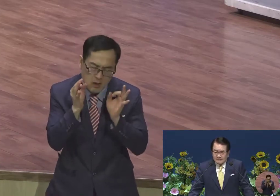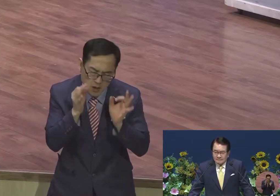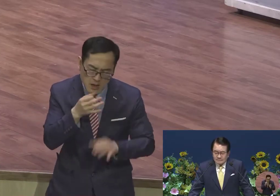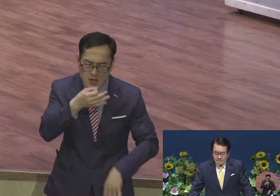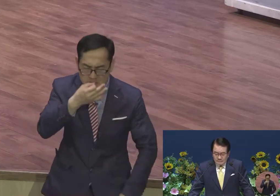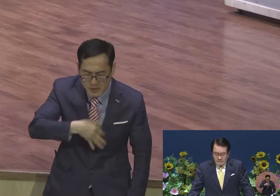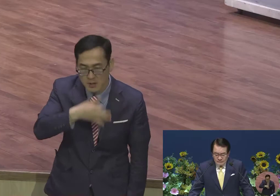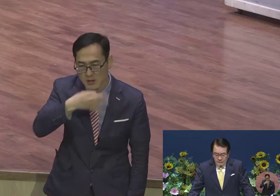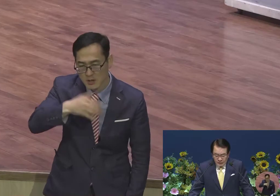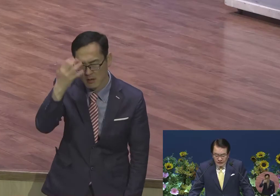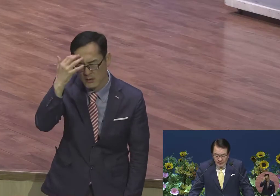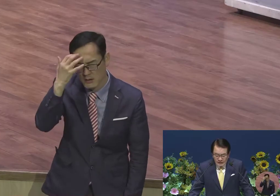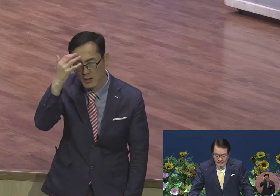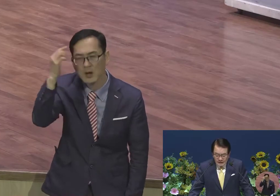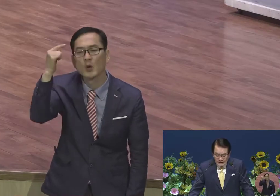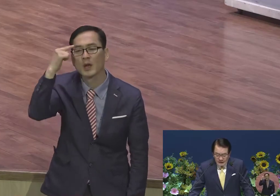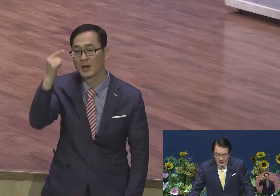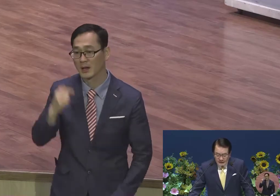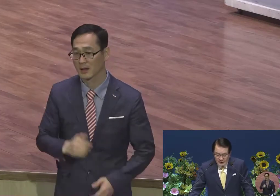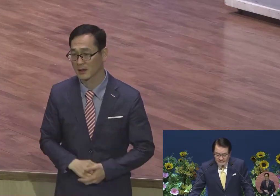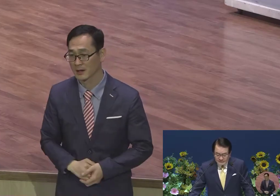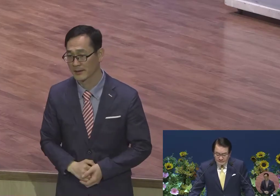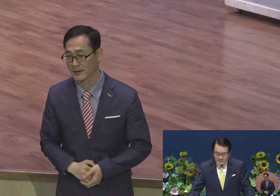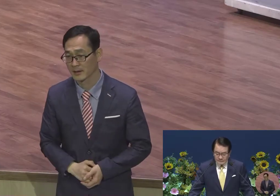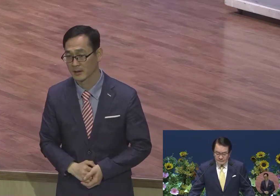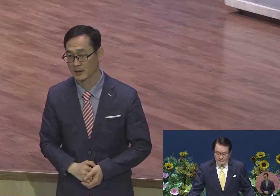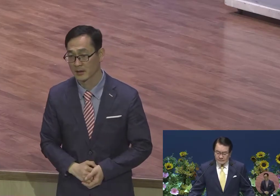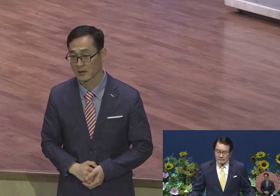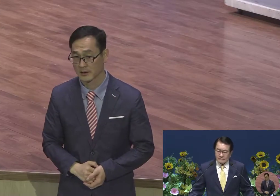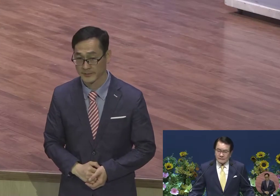하는가. 왜 인간이 이렇게 되었는가.